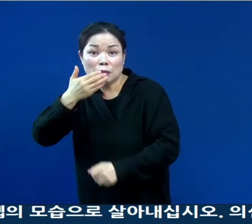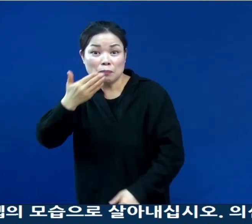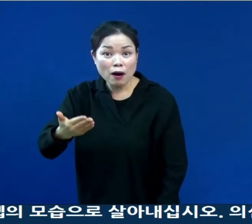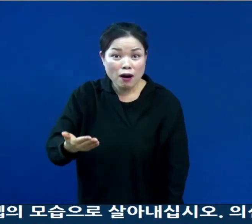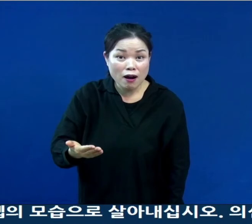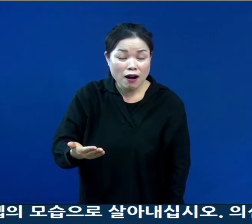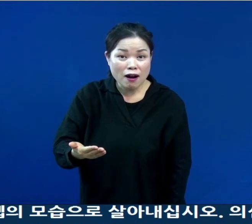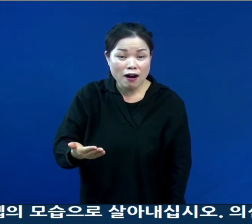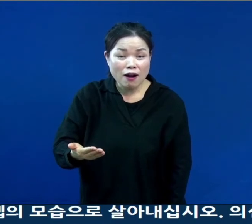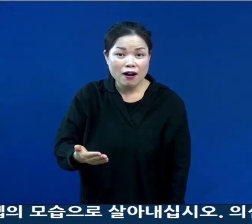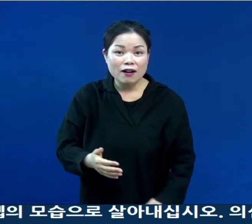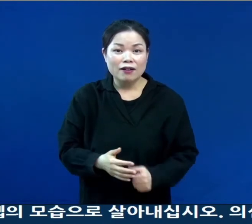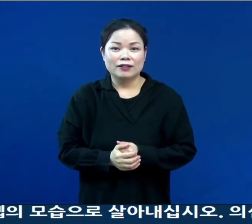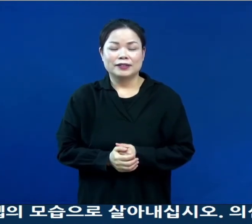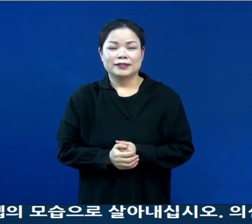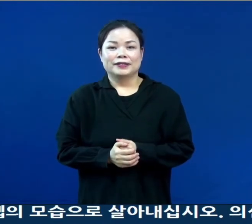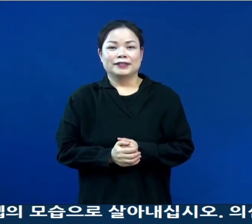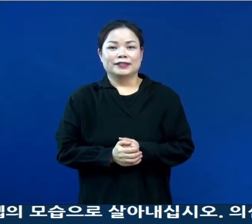아닙니까, 여러분?